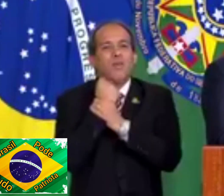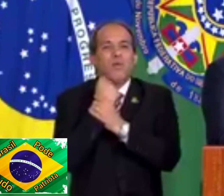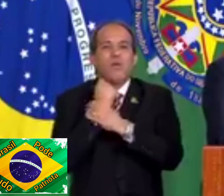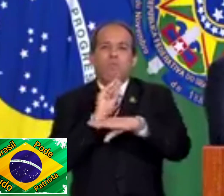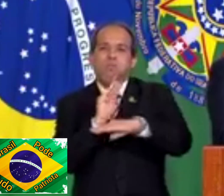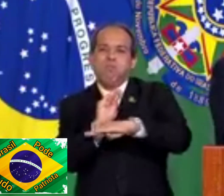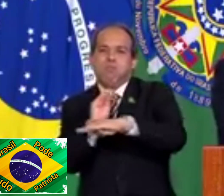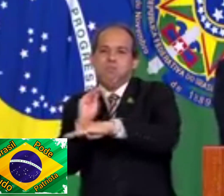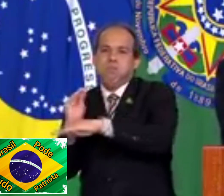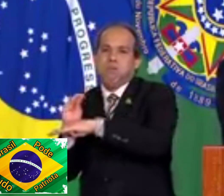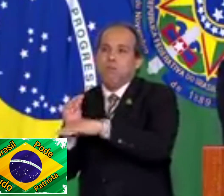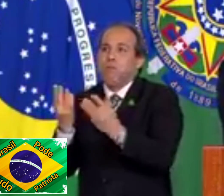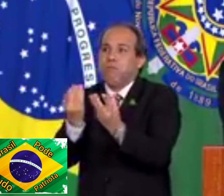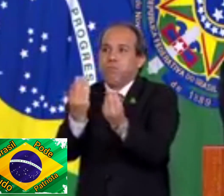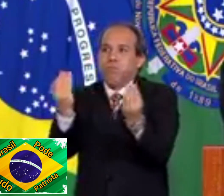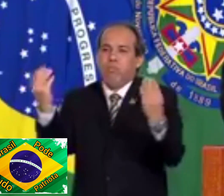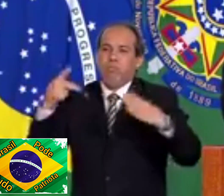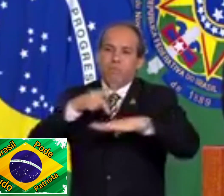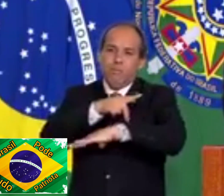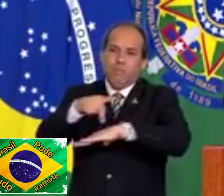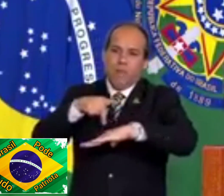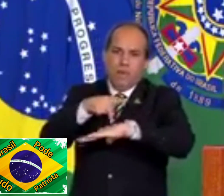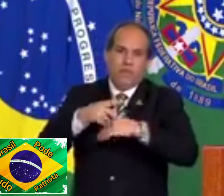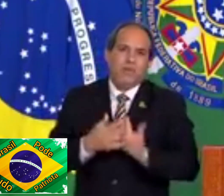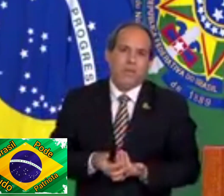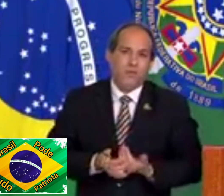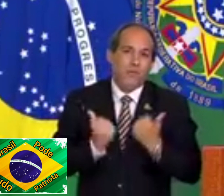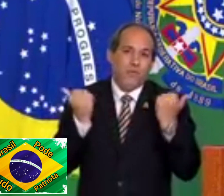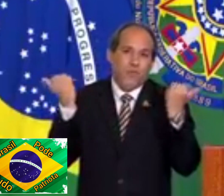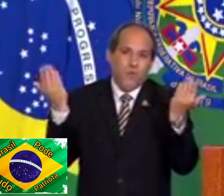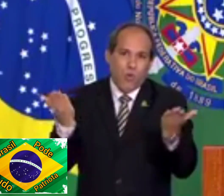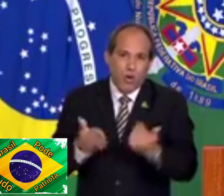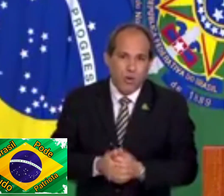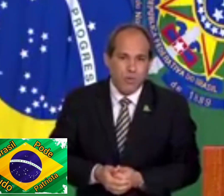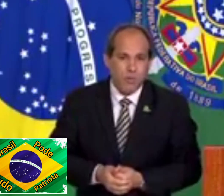muitas nações. E aí vem também